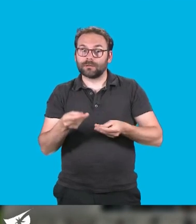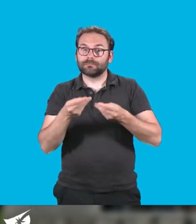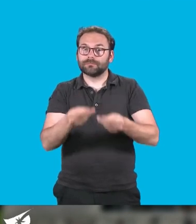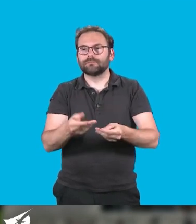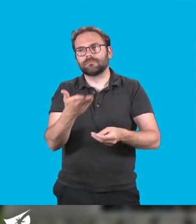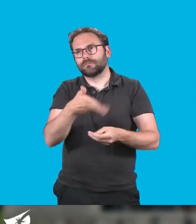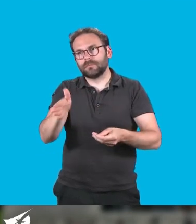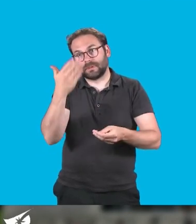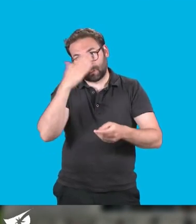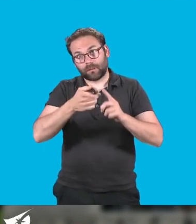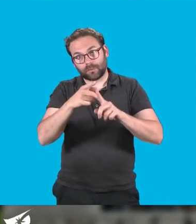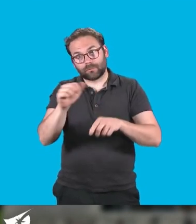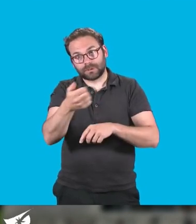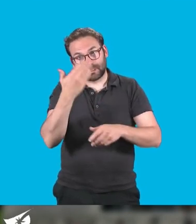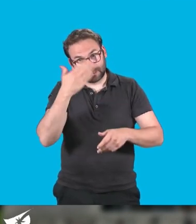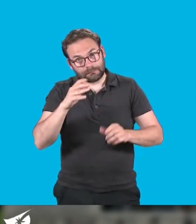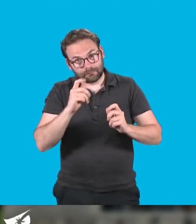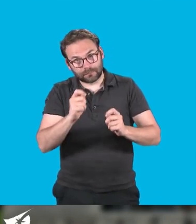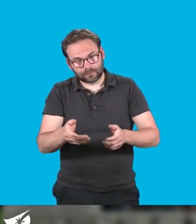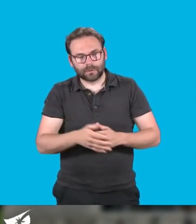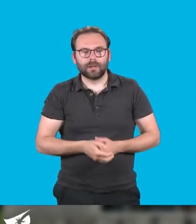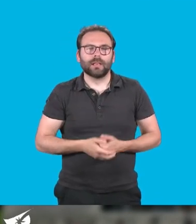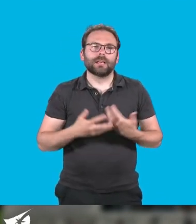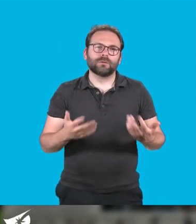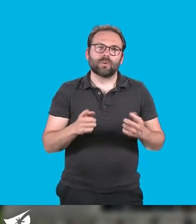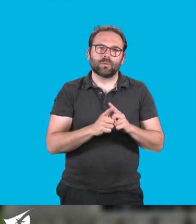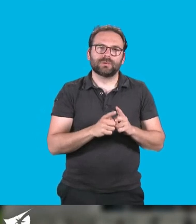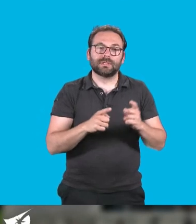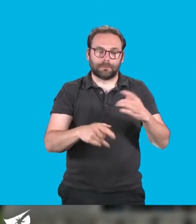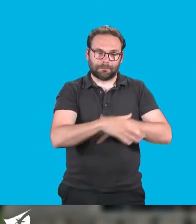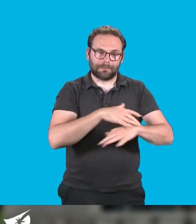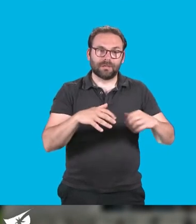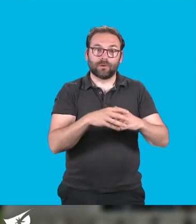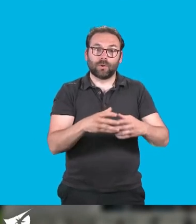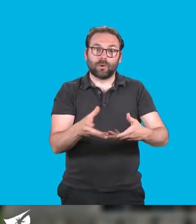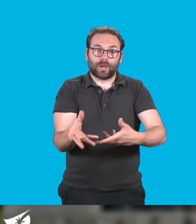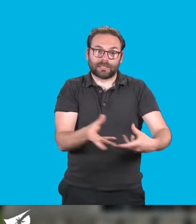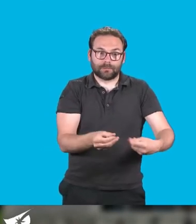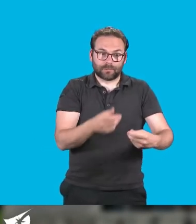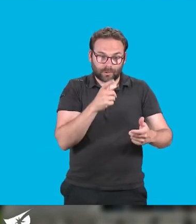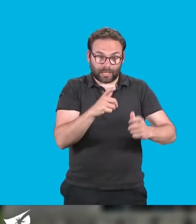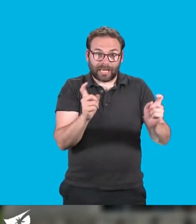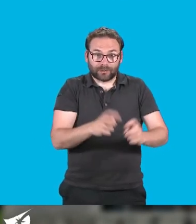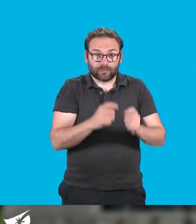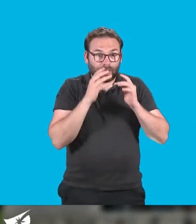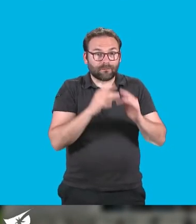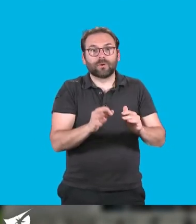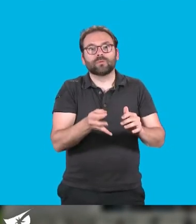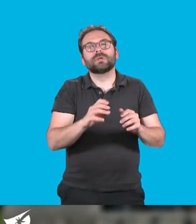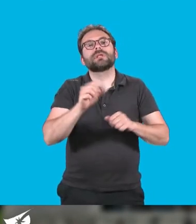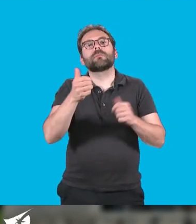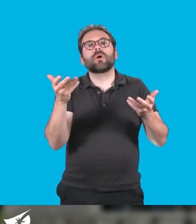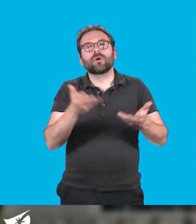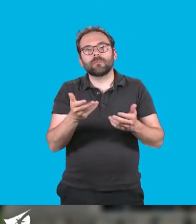sujet. La deuxième ambition était bien évidemment de réduire notre impact sur les milieux récepteurs, notamment à travers la limitation de